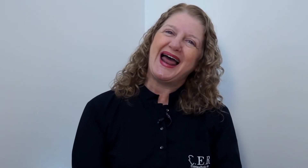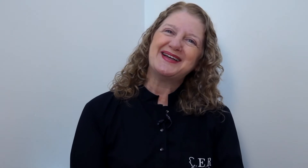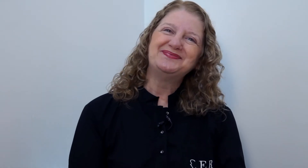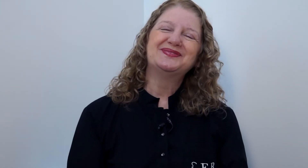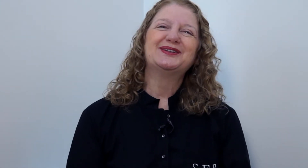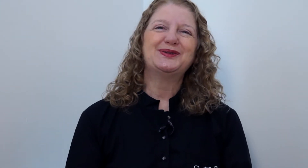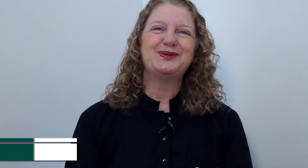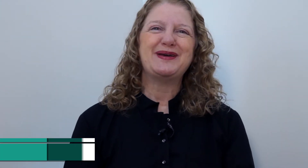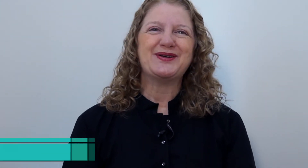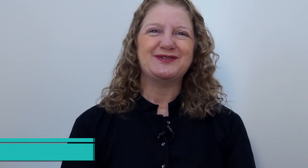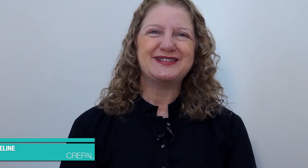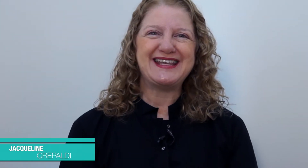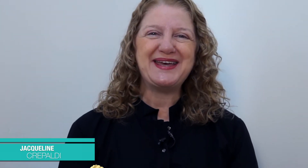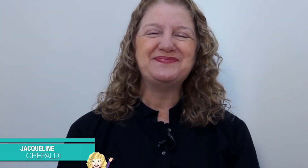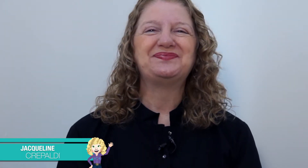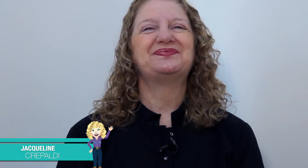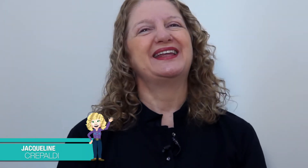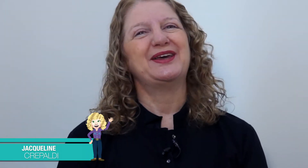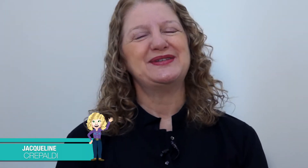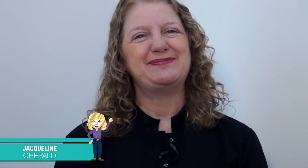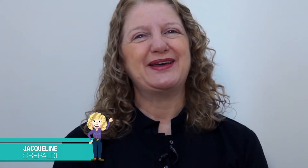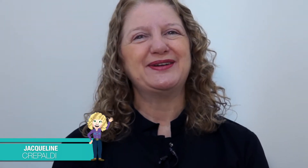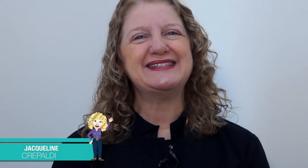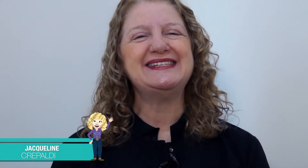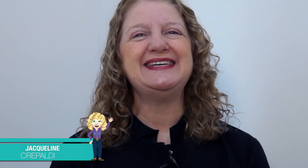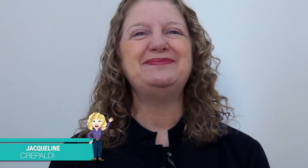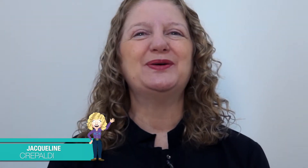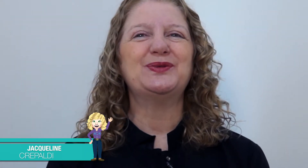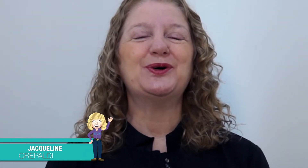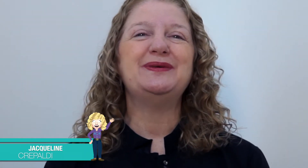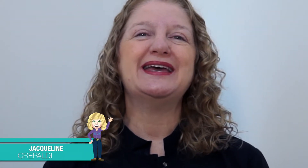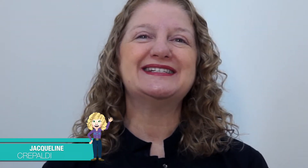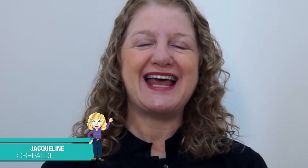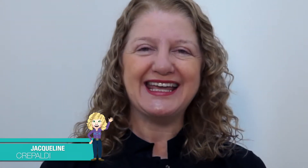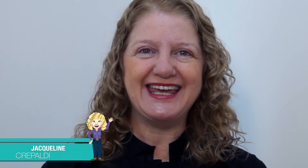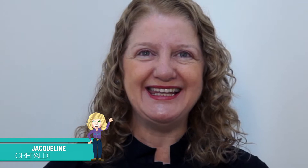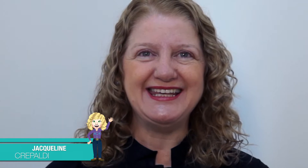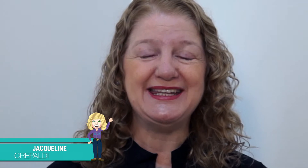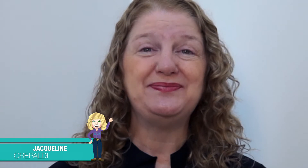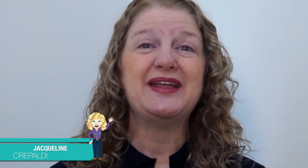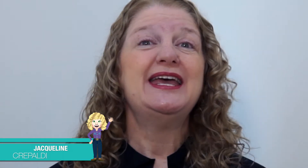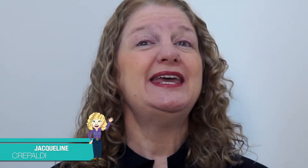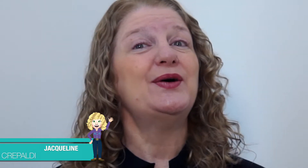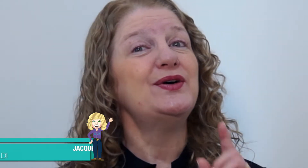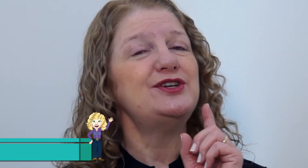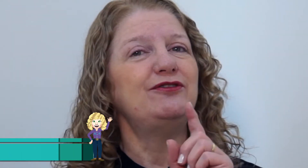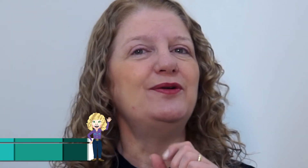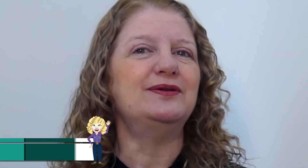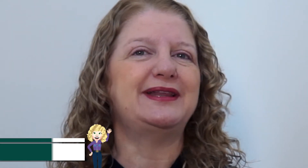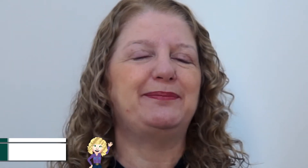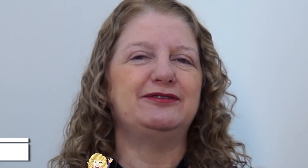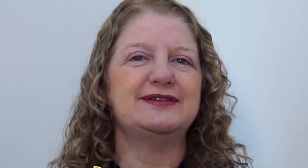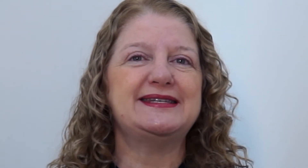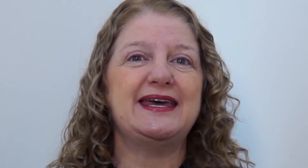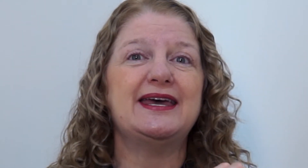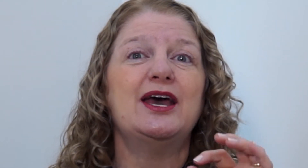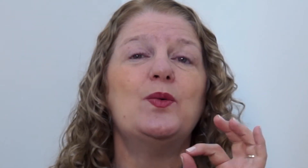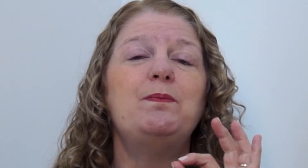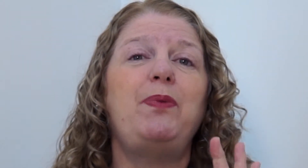Olá, tudo bem com você? Eu espero que sim, meu nome é Jaqueline e hoje eu vou contar para você um